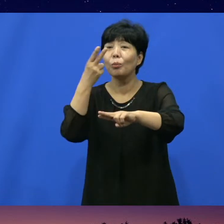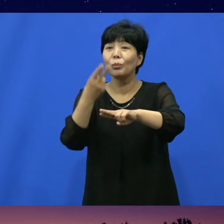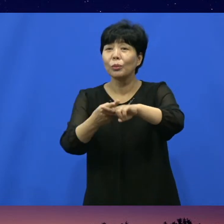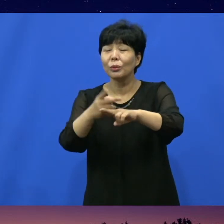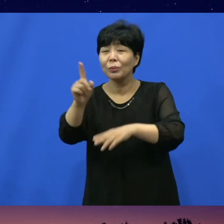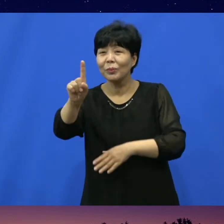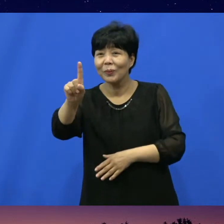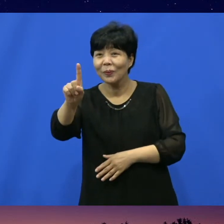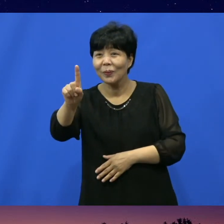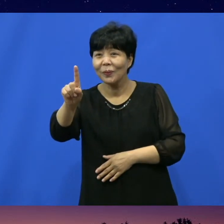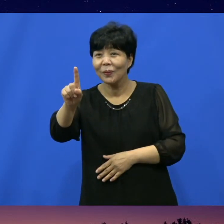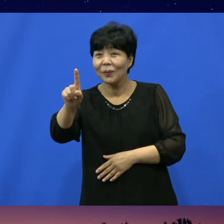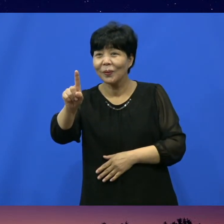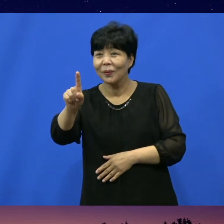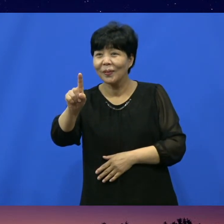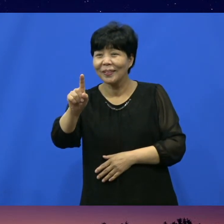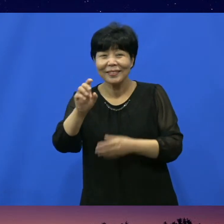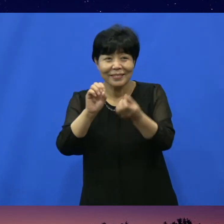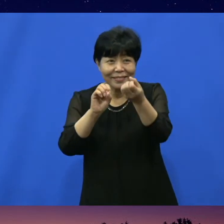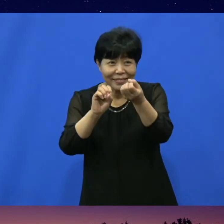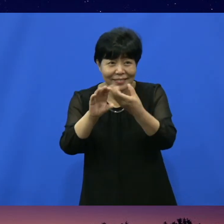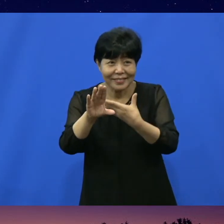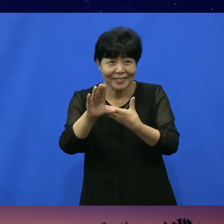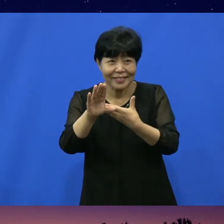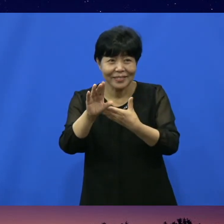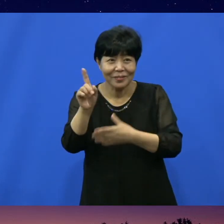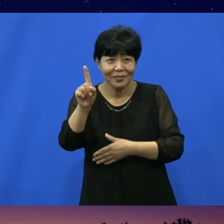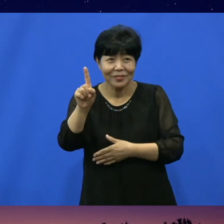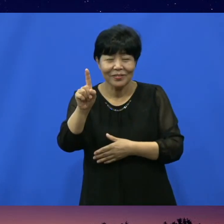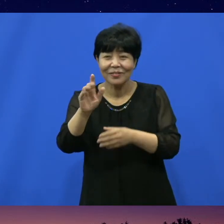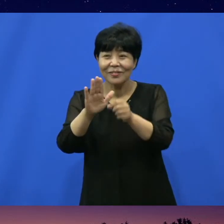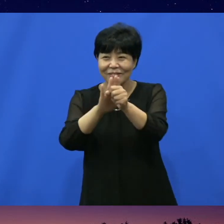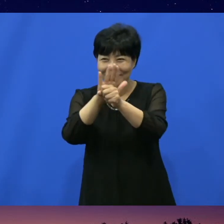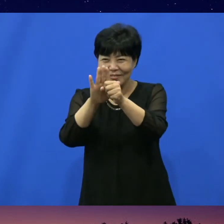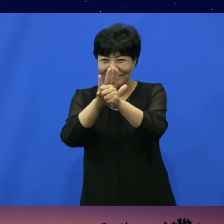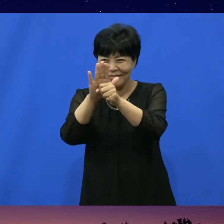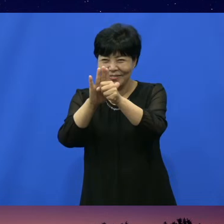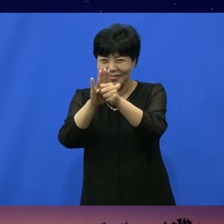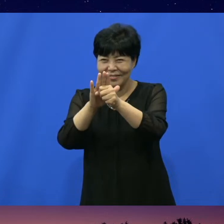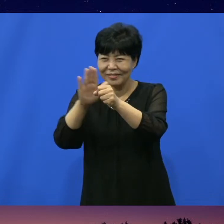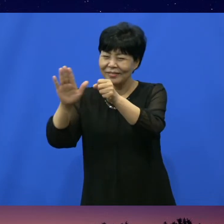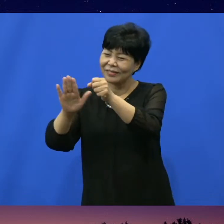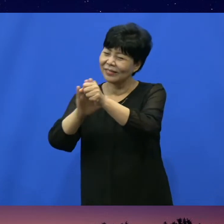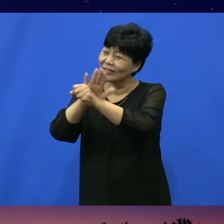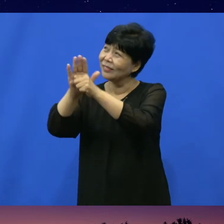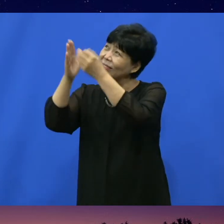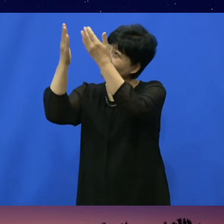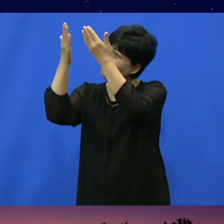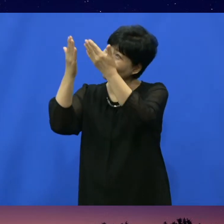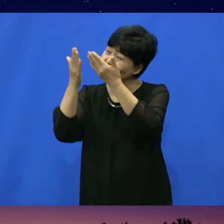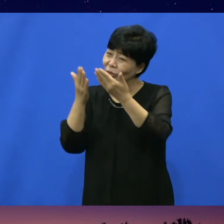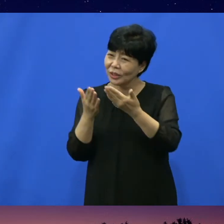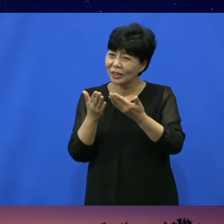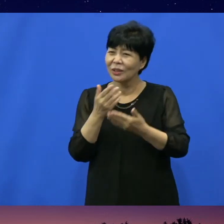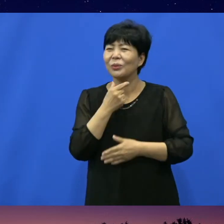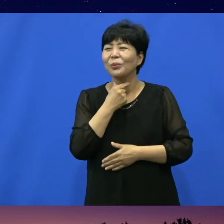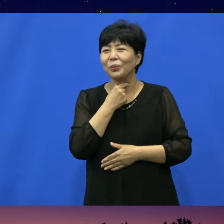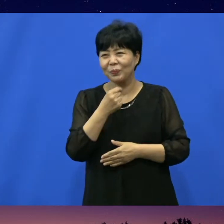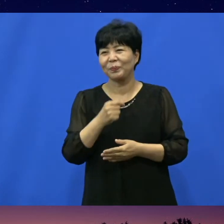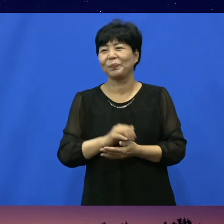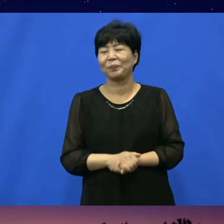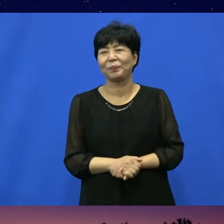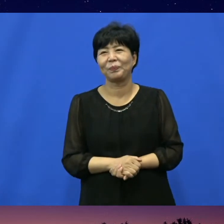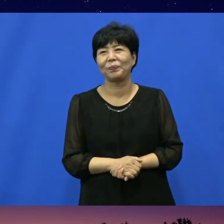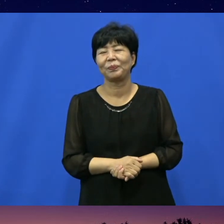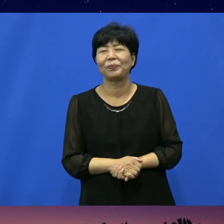답은 이미 앞에 나왔죠. 그죠? 사랑이에요. 하나님은 우리에게 뭘 주시고 싶어 한다고요? 사랑을 주시고 싶어요.